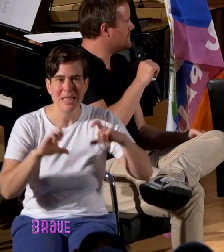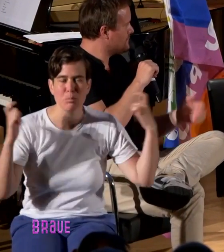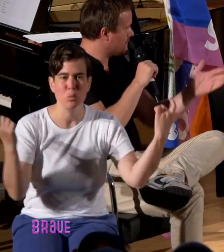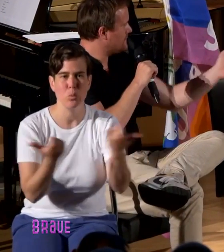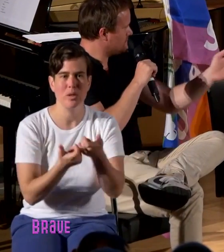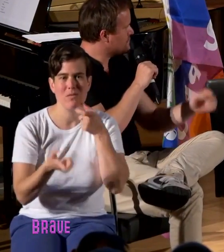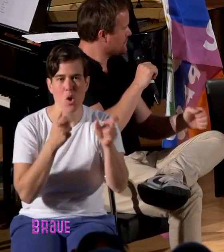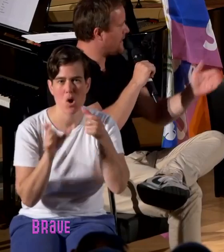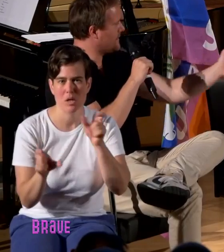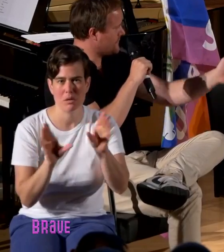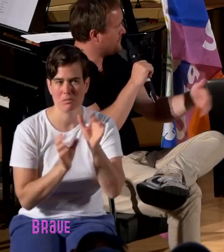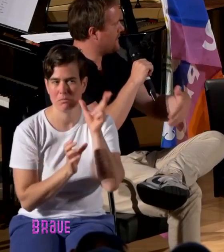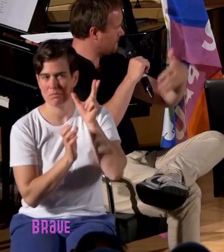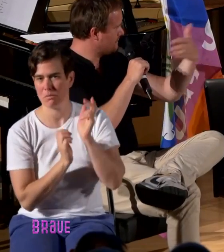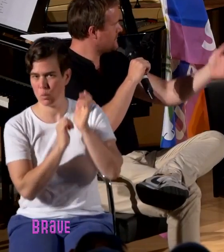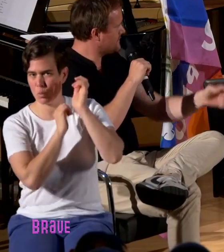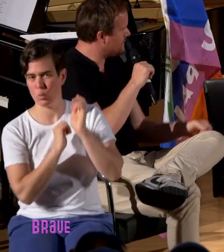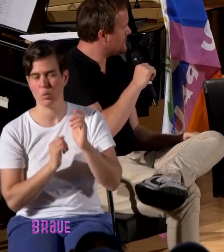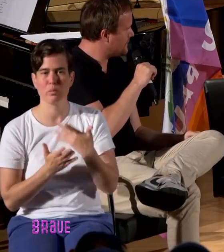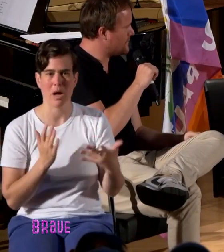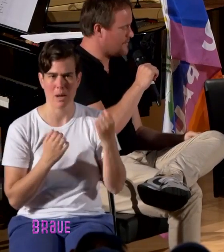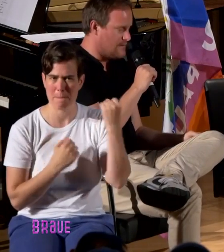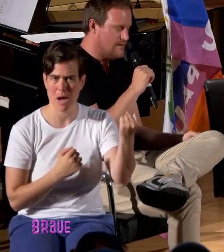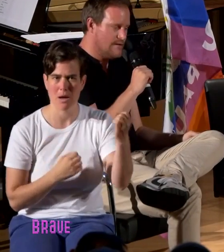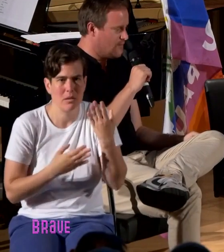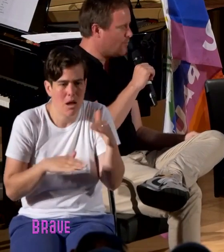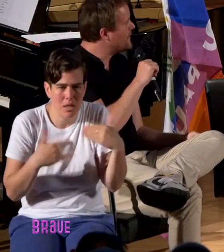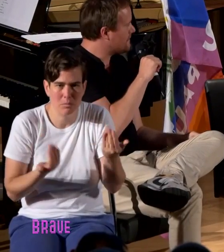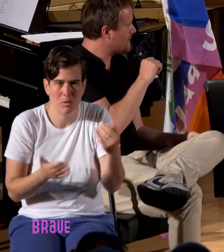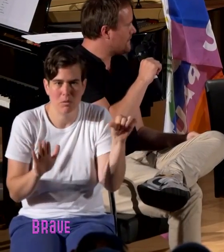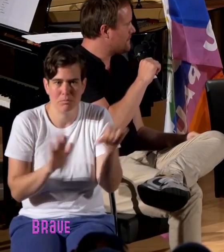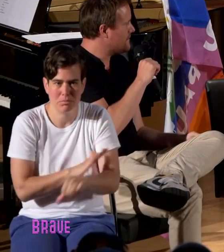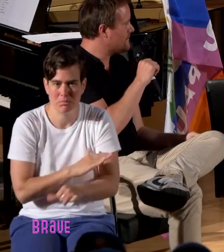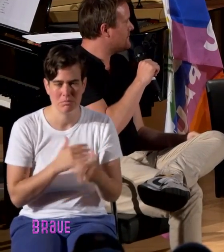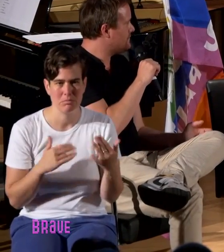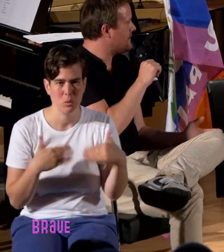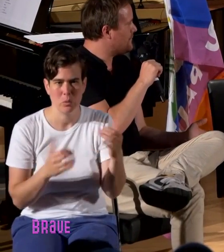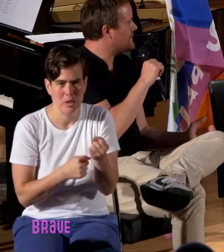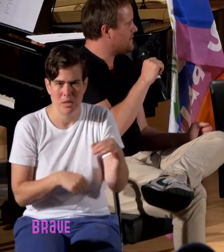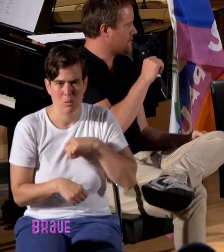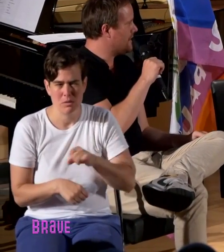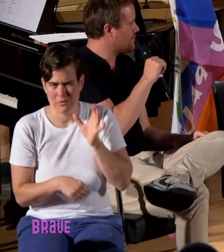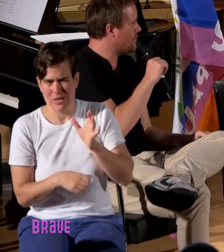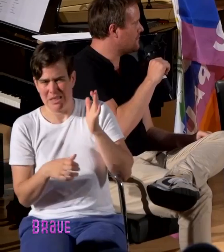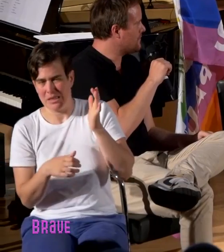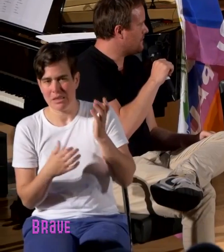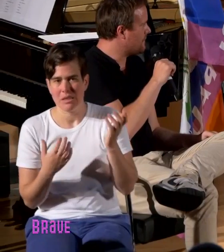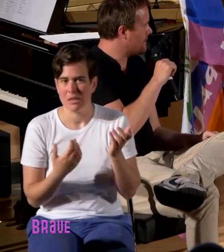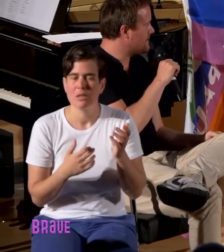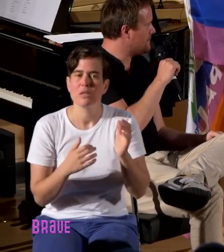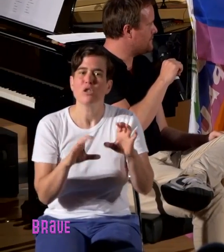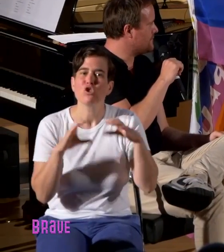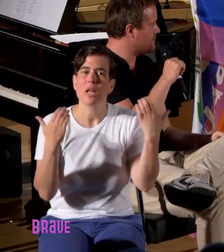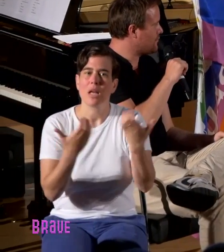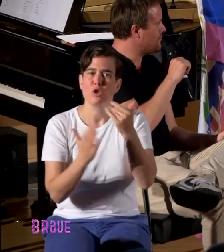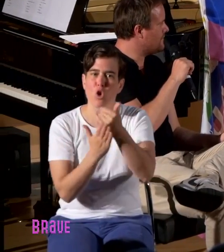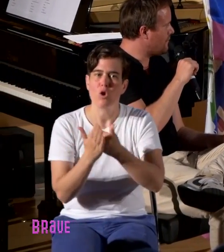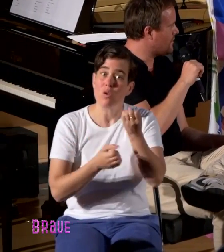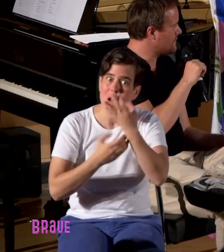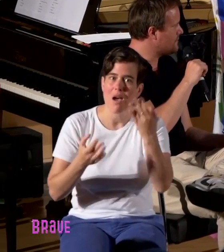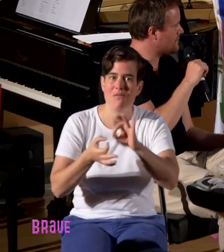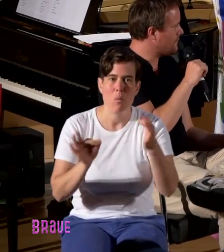die Sprache ist Macht, die in dem Sinne unerträglich sind. Wir haben es in der Stadionordnung eben relativ